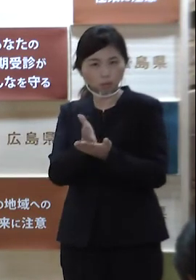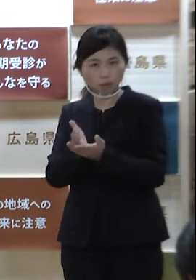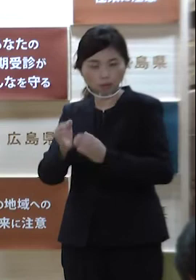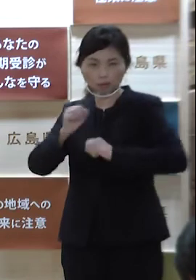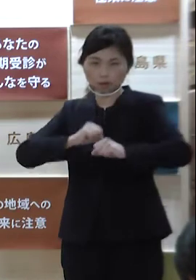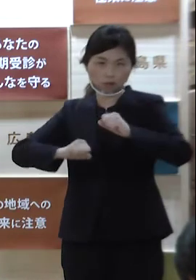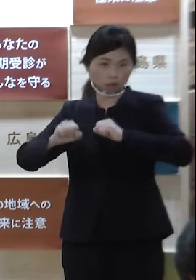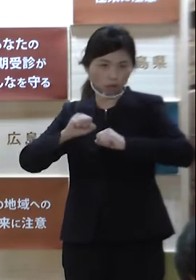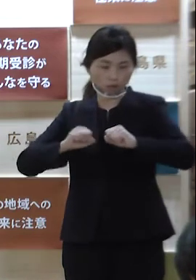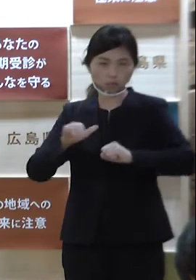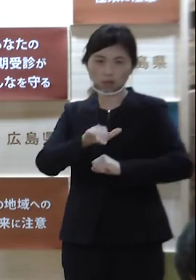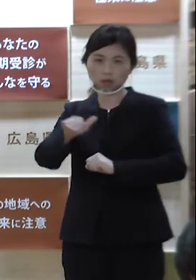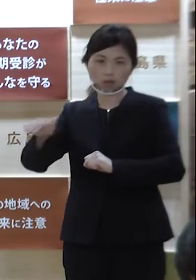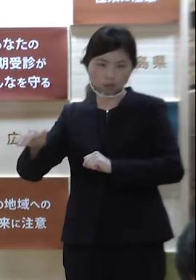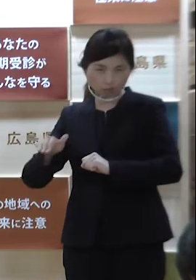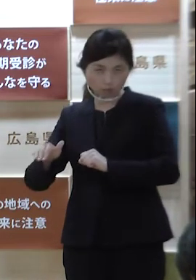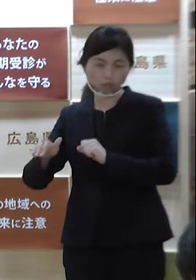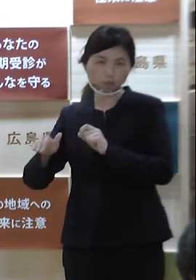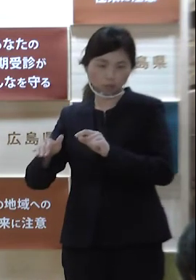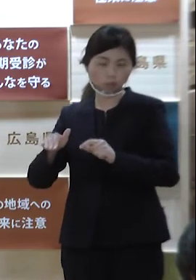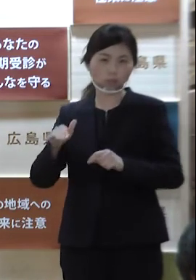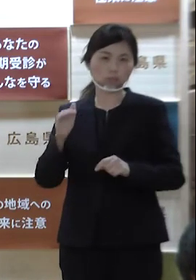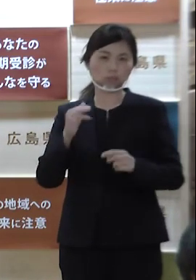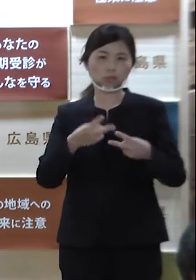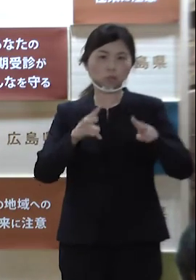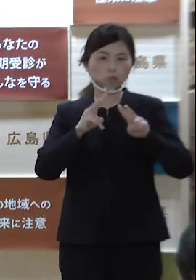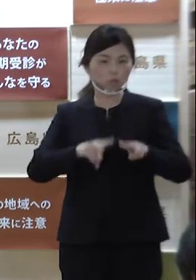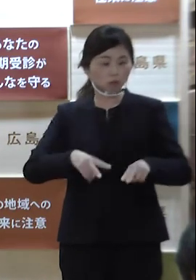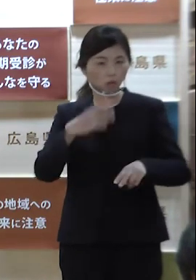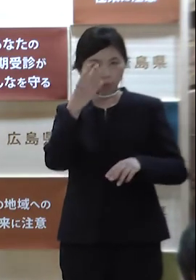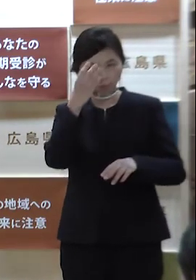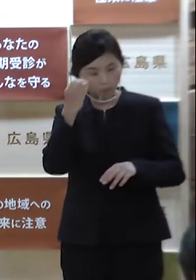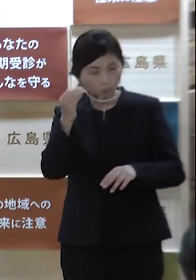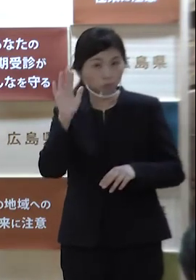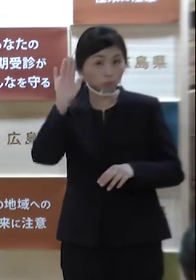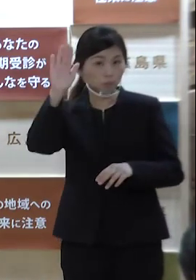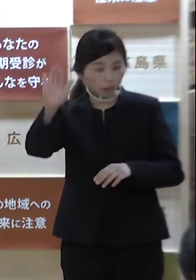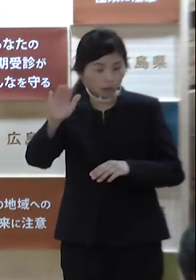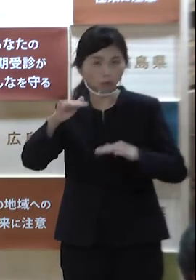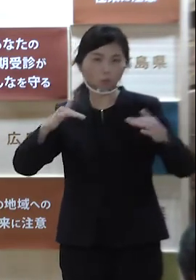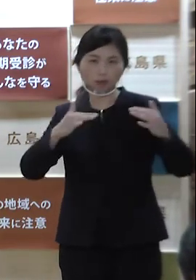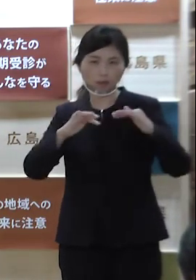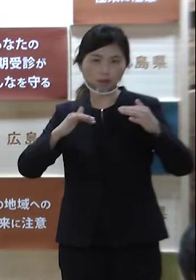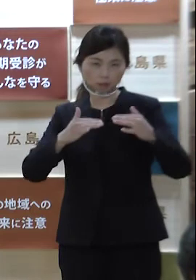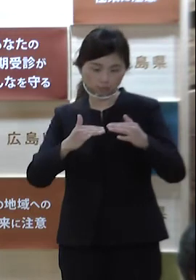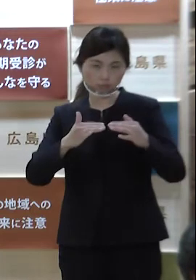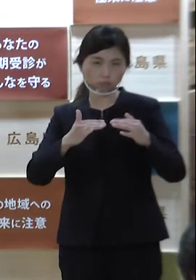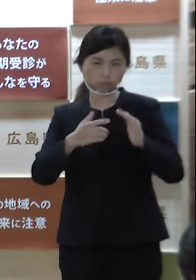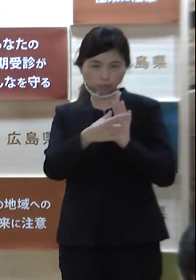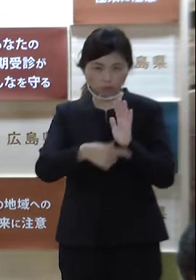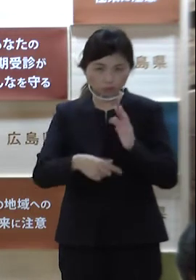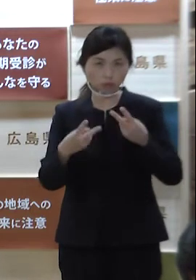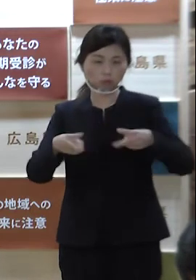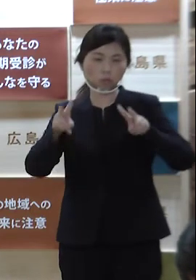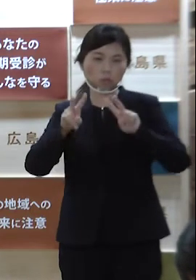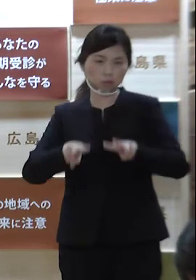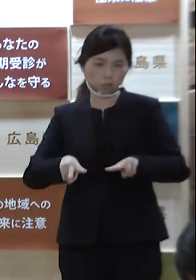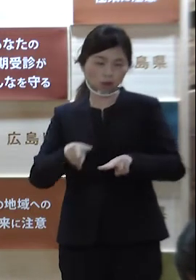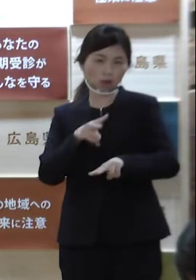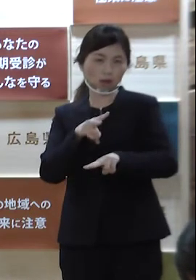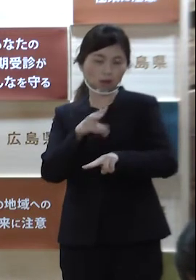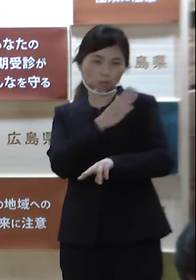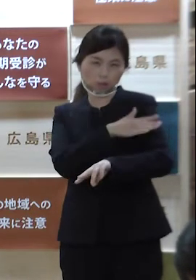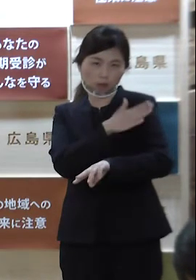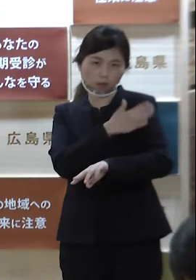皆様と、広島の魅力や未来などを語り合う広島ブランド未来会議を